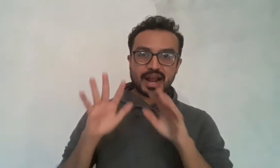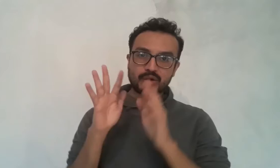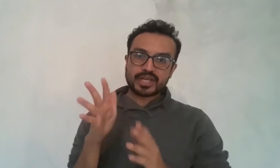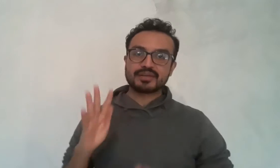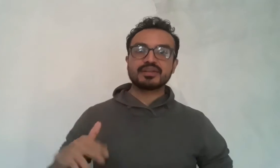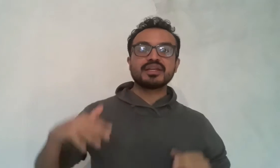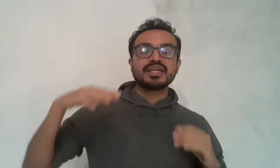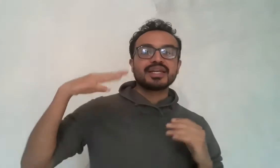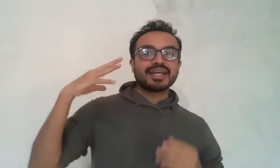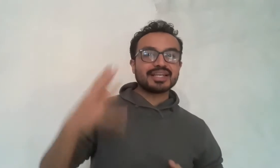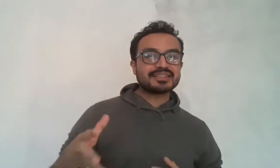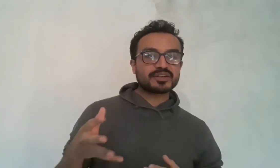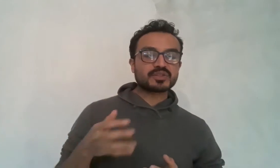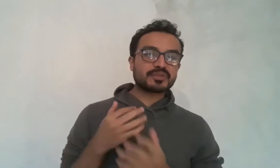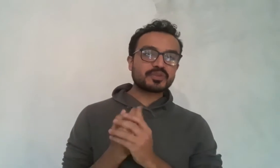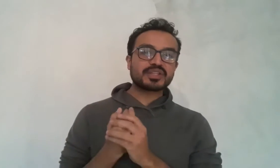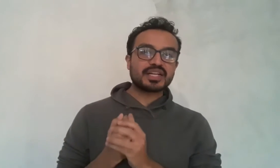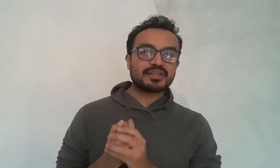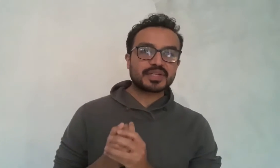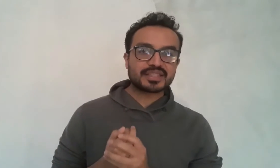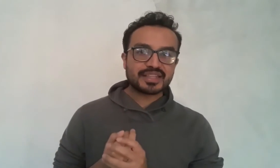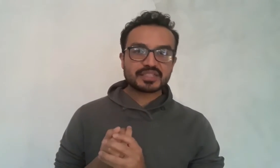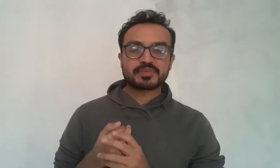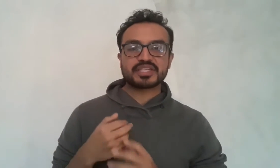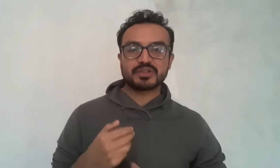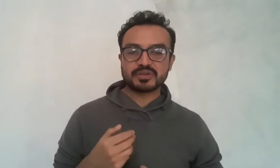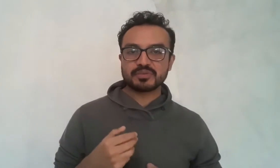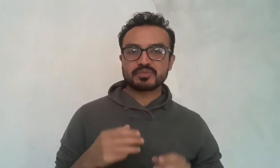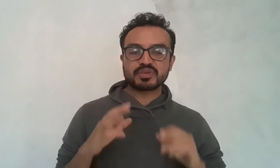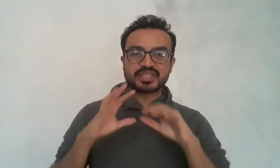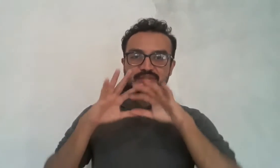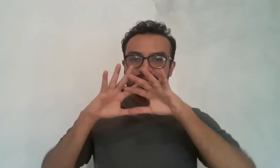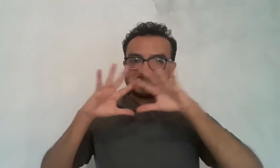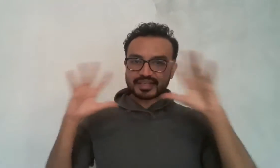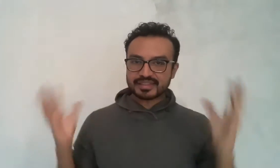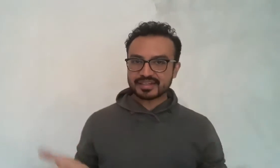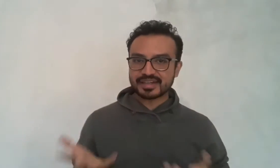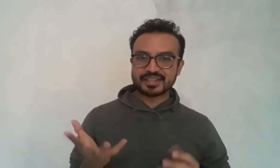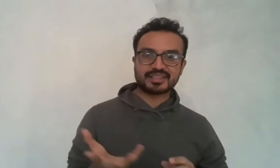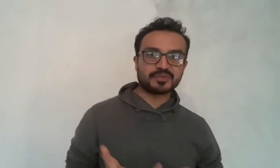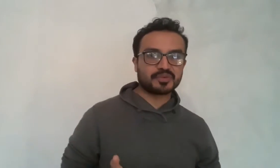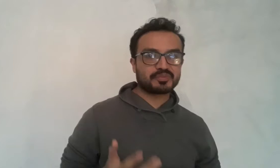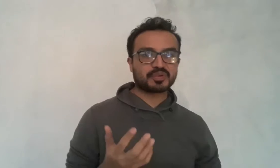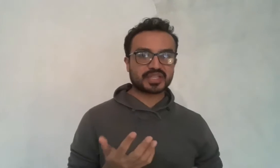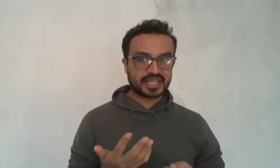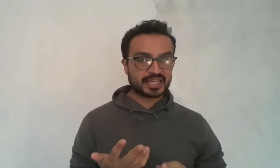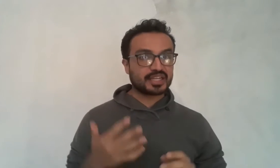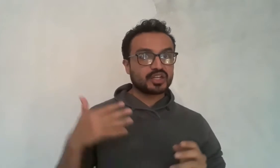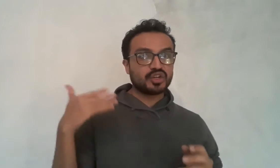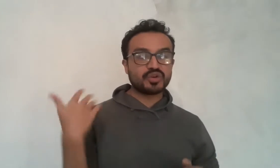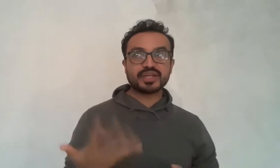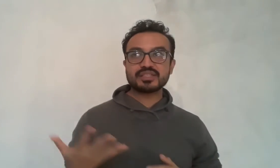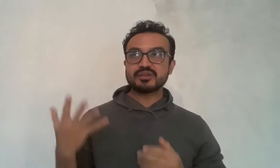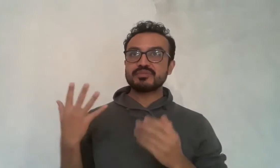Ahora, este concepto de la libertad de expresión, pues es bastante relativo, porque no es lo